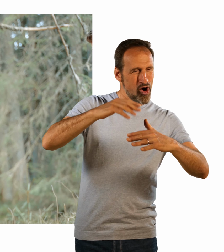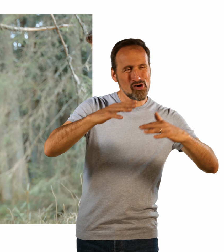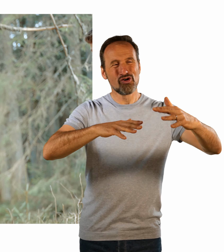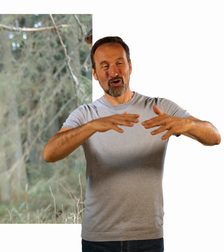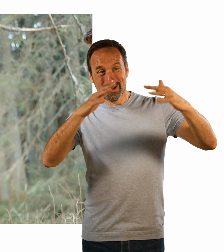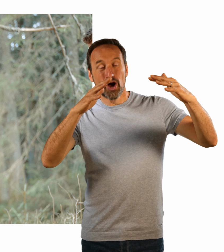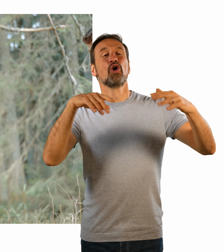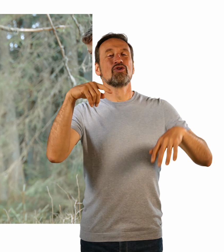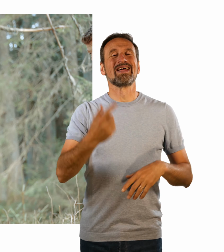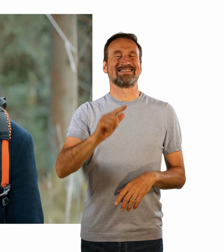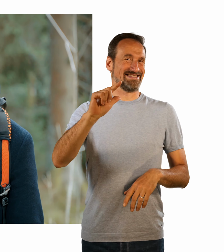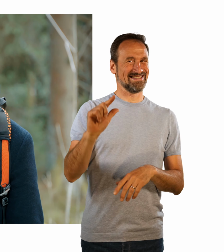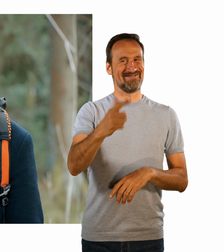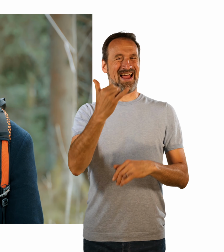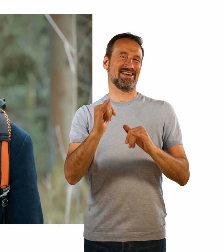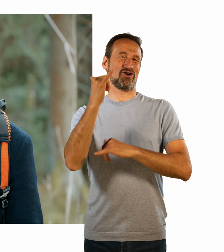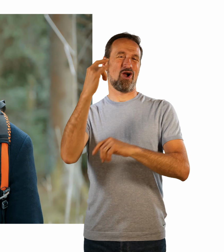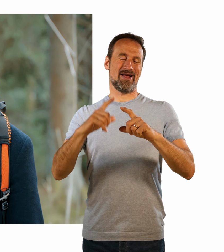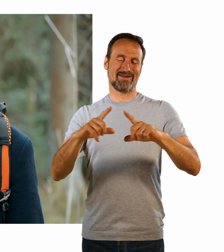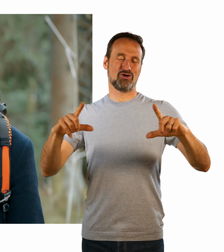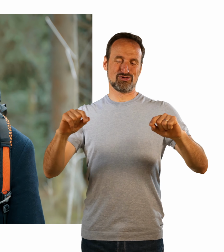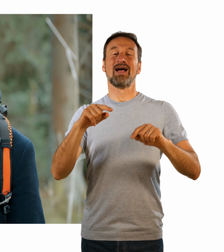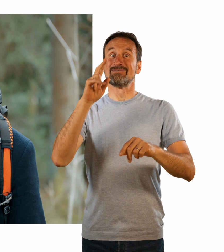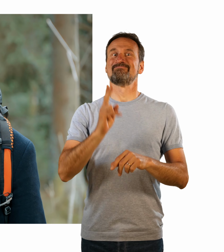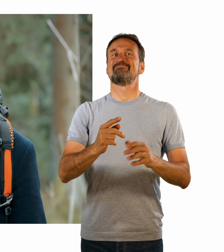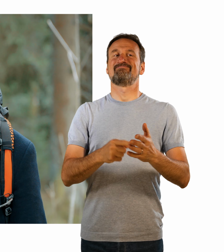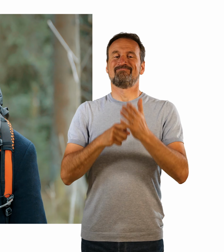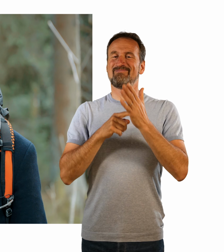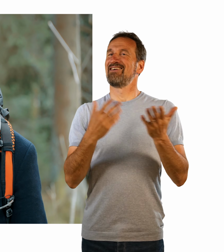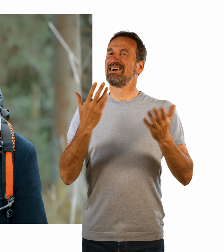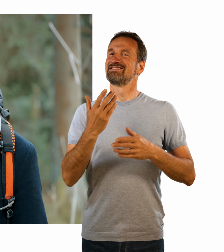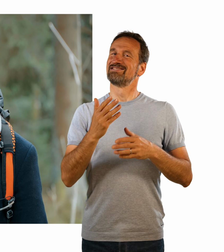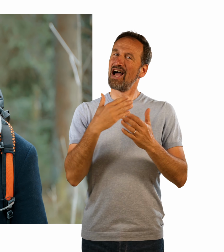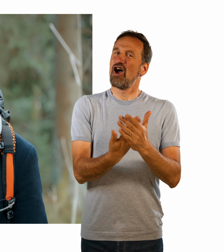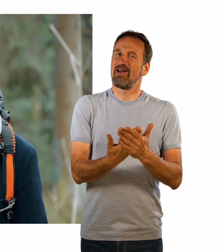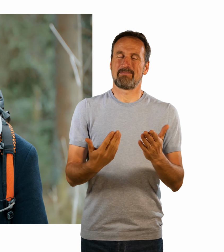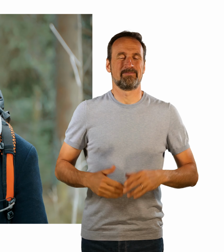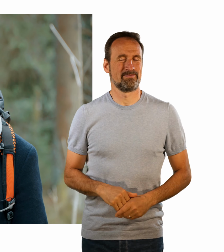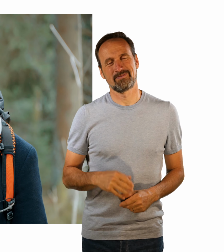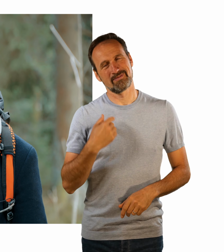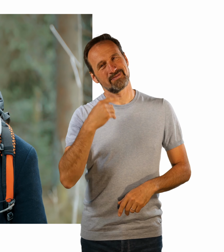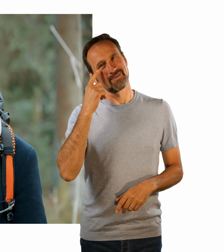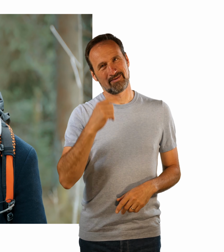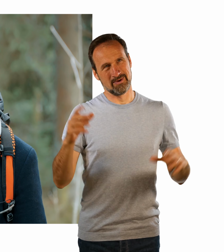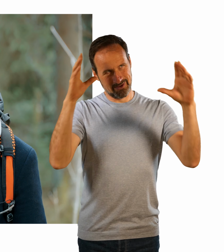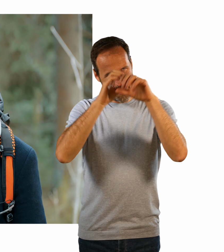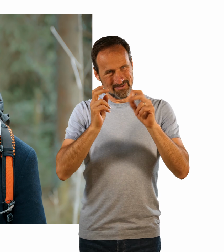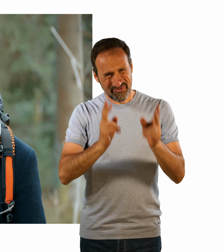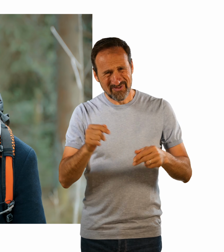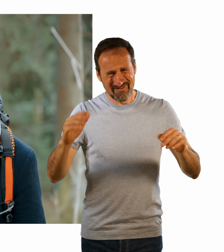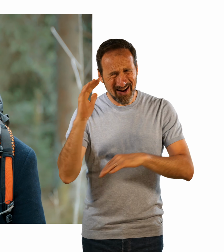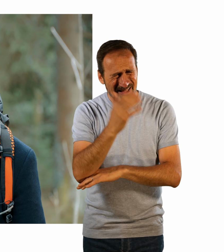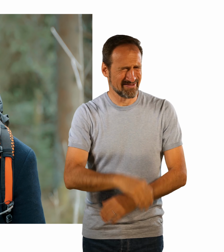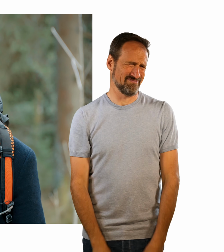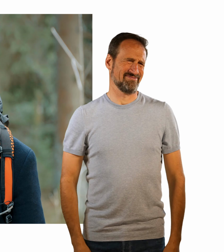zweiten goldenen Umschlag, der mir die andere wirkliche Aufgabe verrät. Kann ja nicht über Nacht hier im Wald bleiben. Haha, hi, hi, machen wir jetzt Kamera aus und morgen früh dann